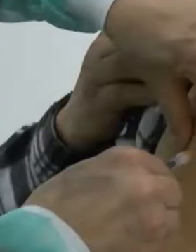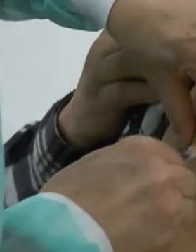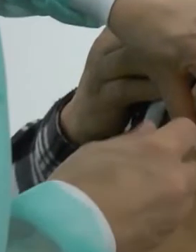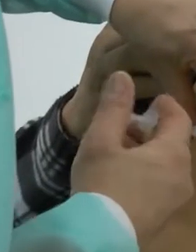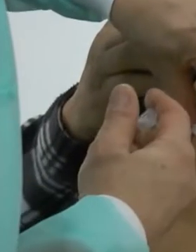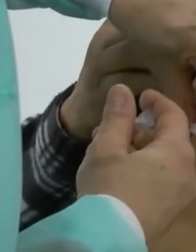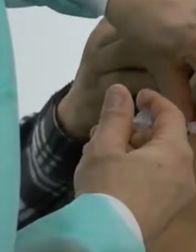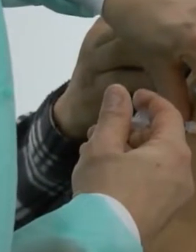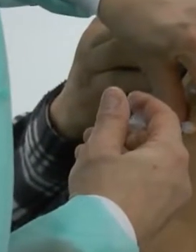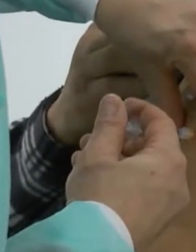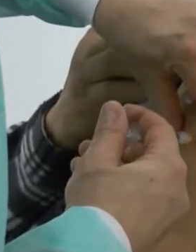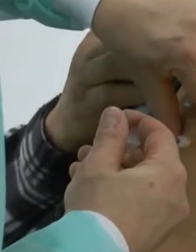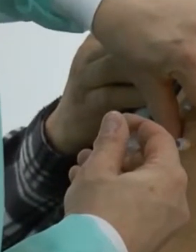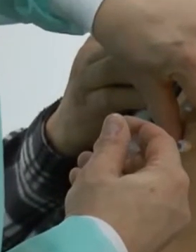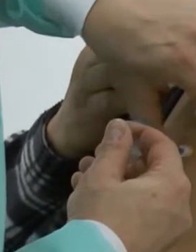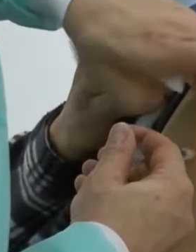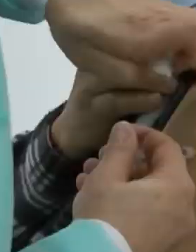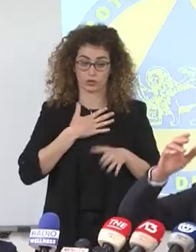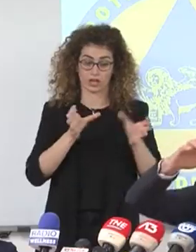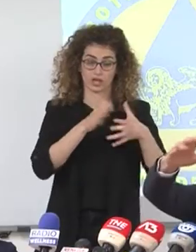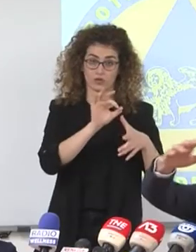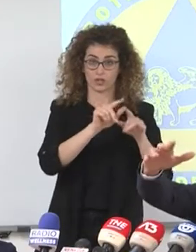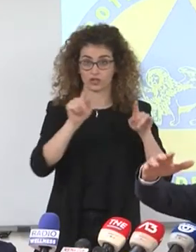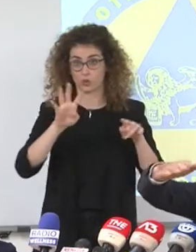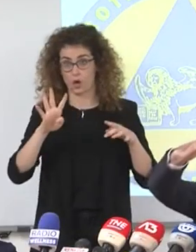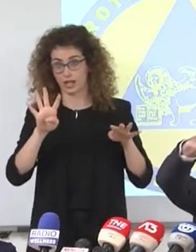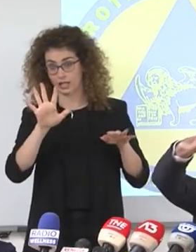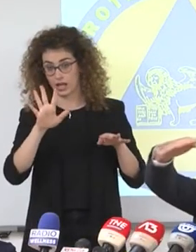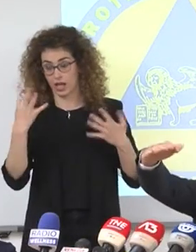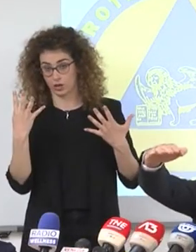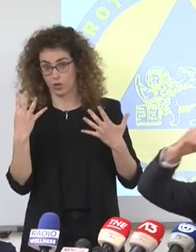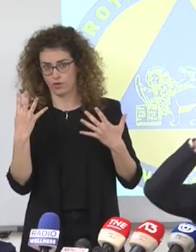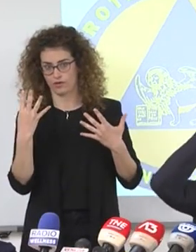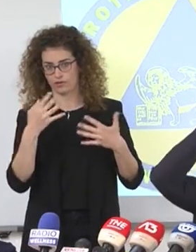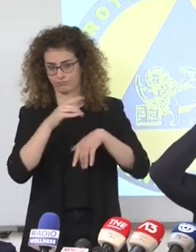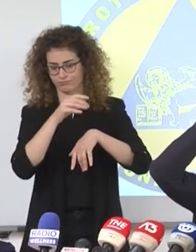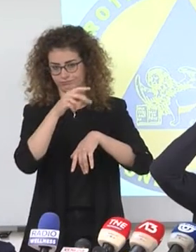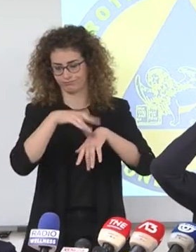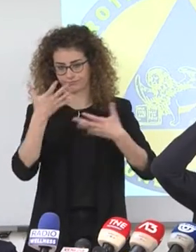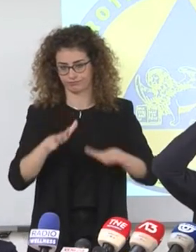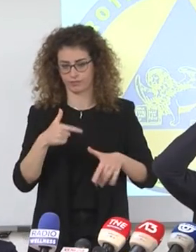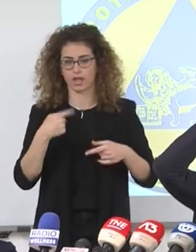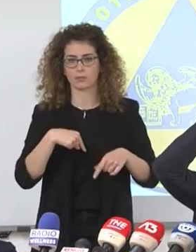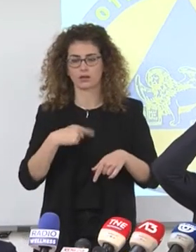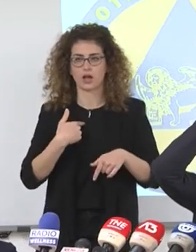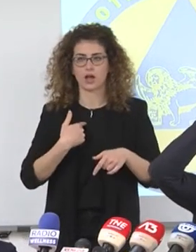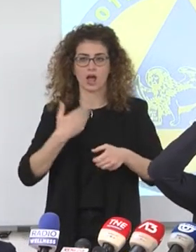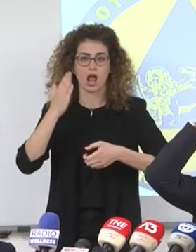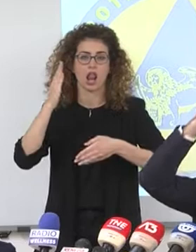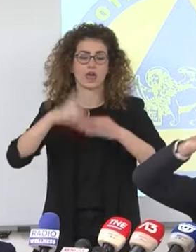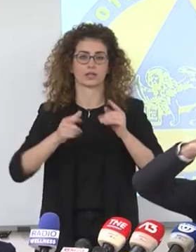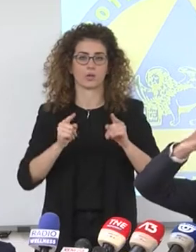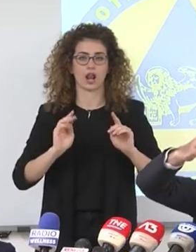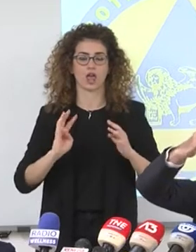quarantenni affinché si tengano pronti. Non escludo anche qui, ve lo dico subito, siccome si chiude l'agenda vaccinale, si chiude al 9 di marzo,